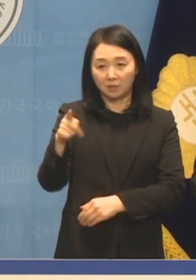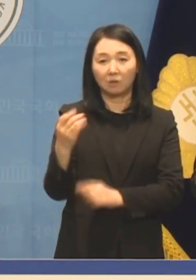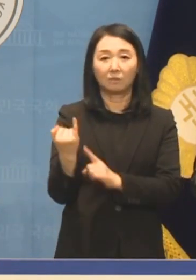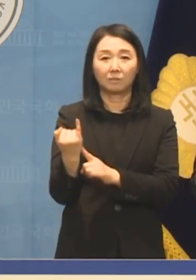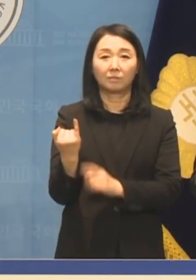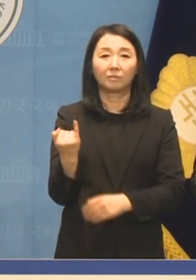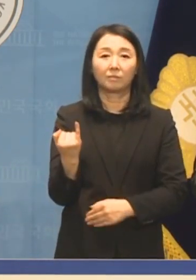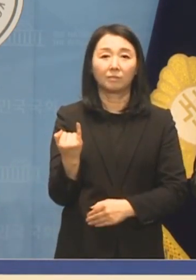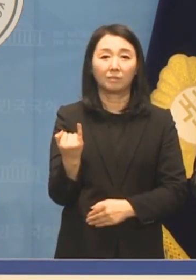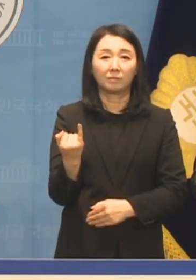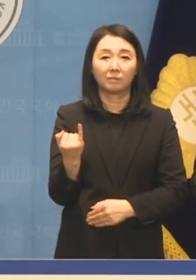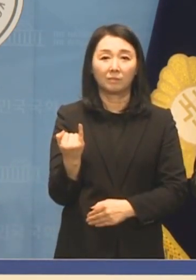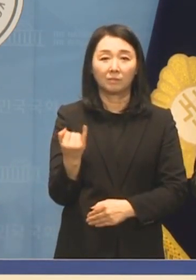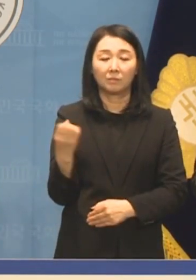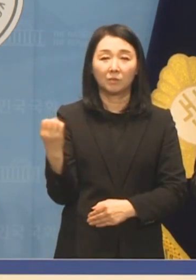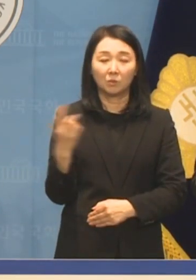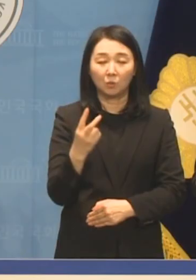우리